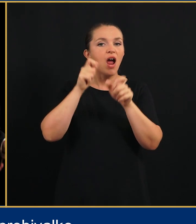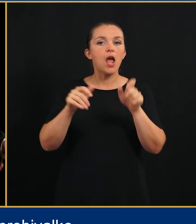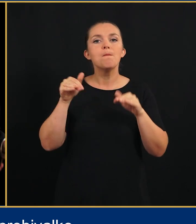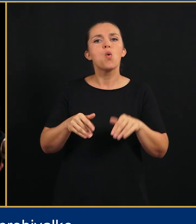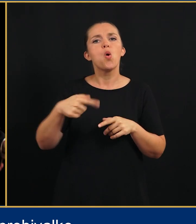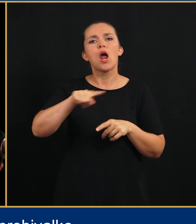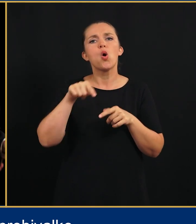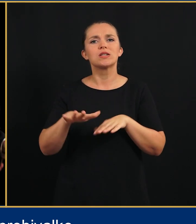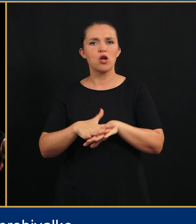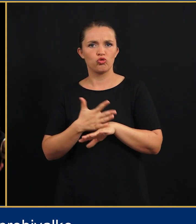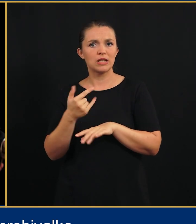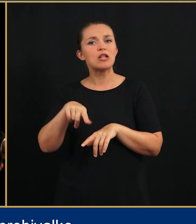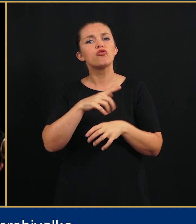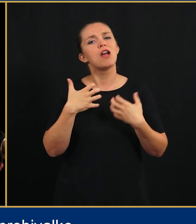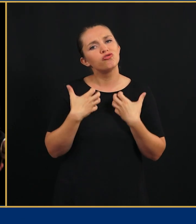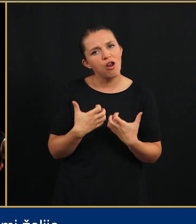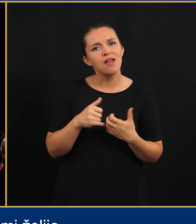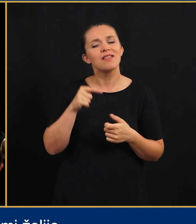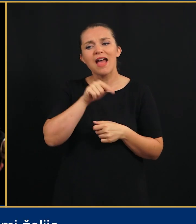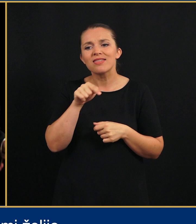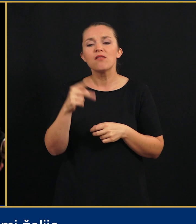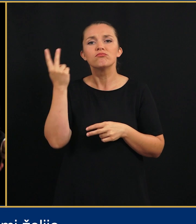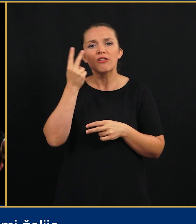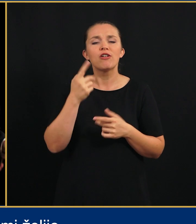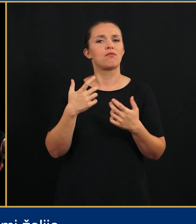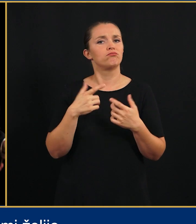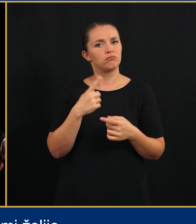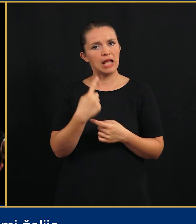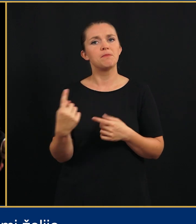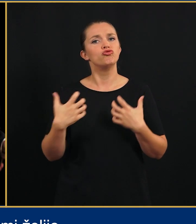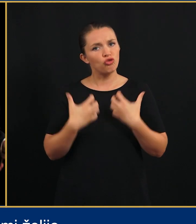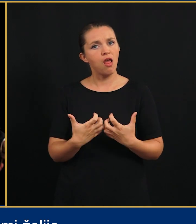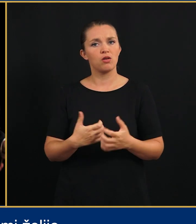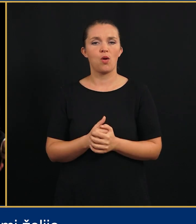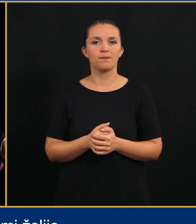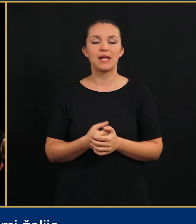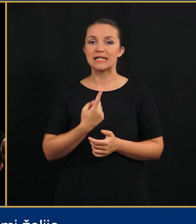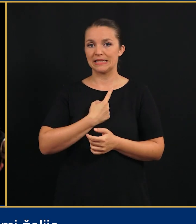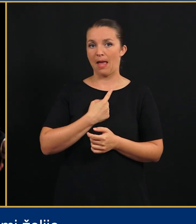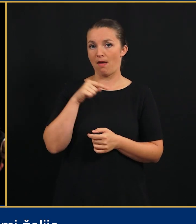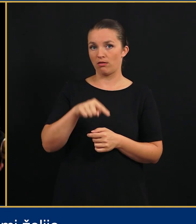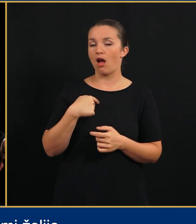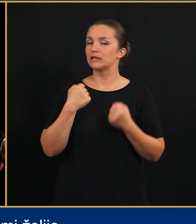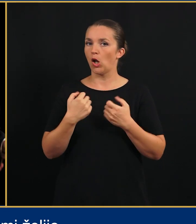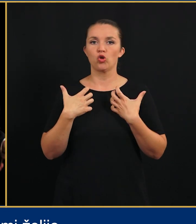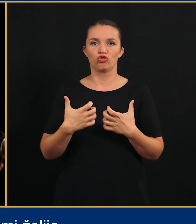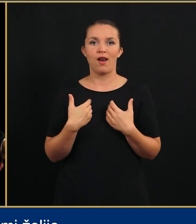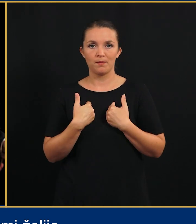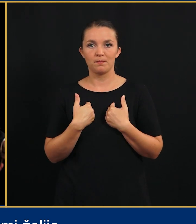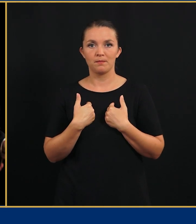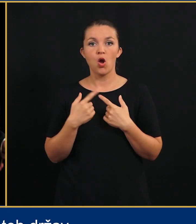to začutiti, da so zaželeni in da si tega seveda tudi sami želijo. Sama si tega zelo